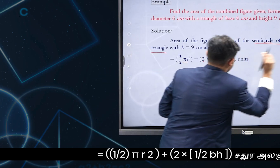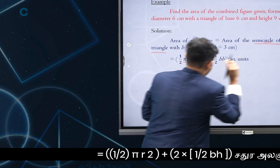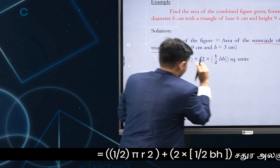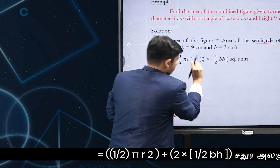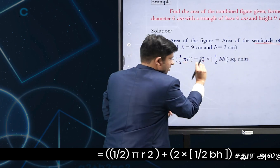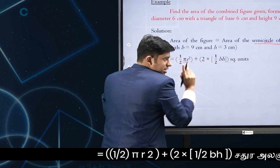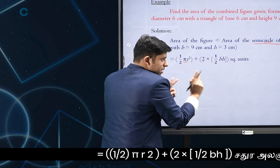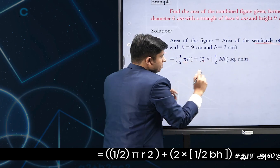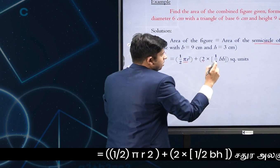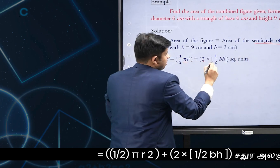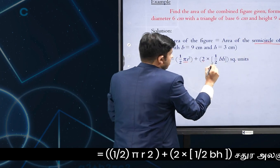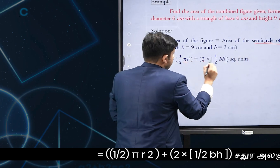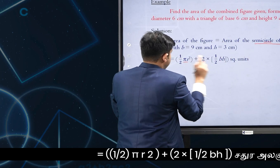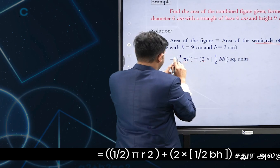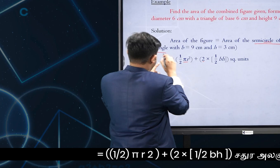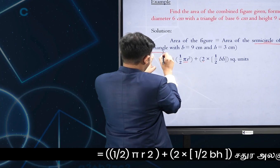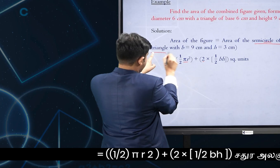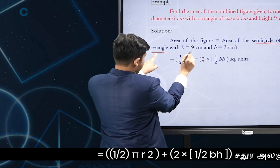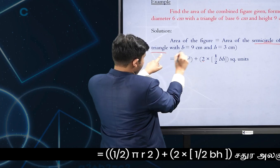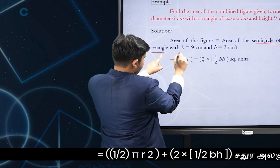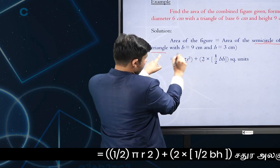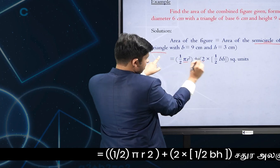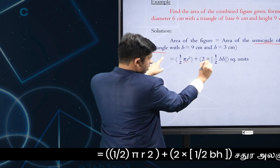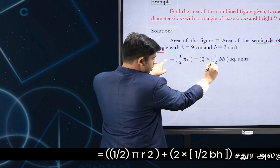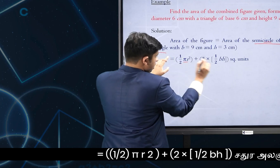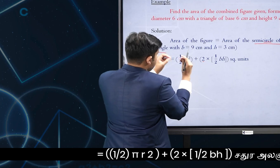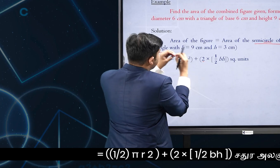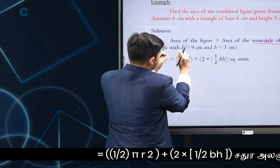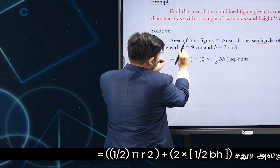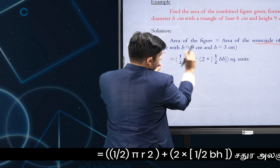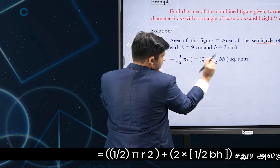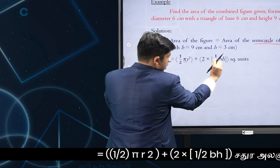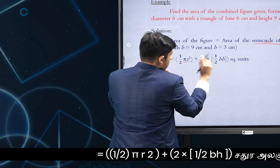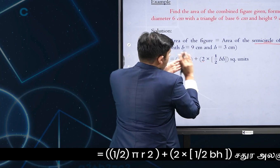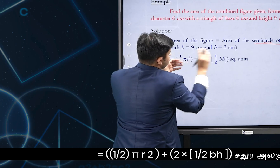அடைப்புக்குறிக்குள் 1/2 பி ஹெச் சதுர அலகுகள்.